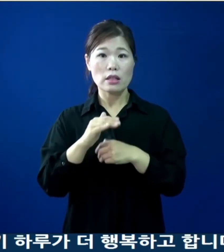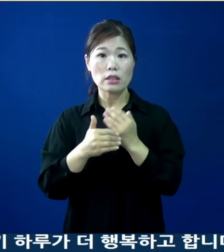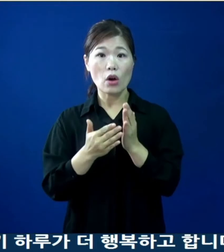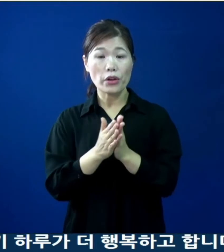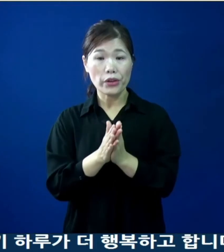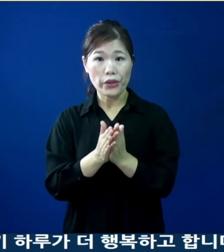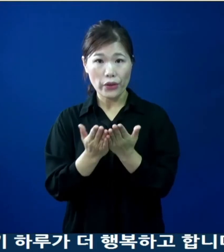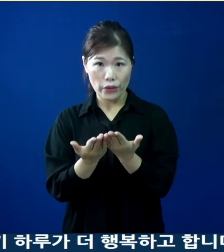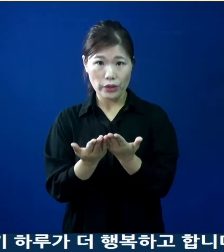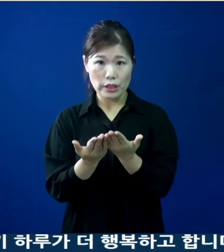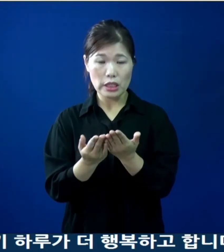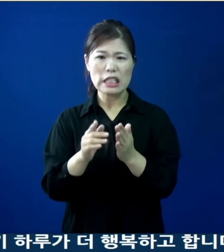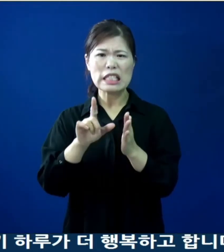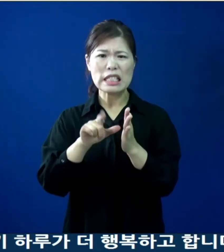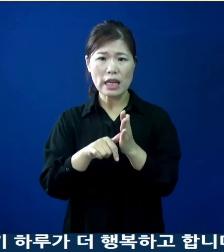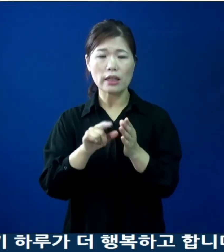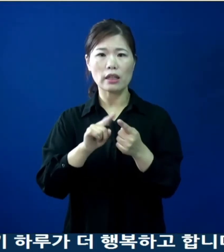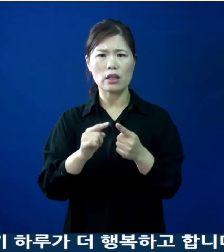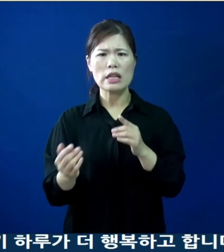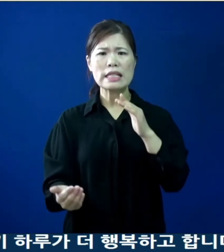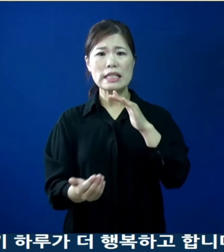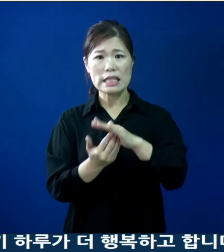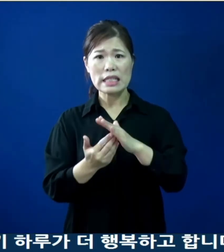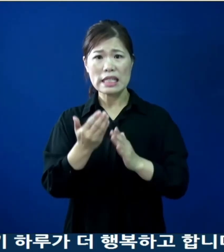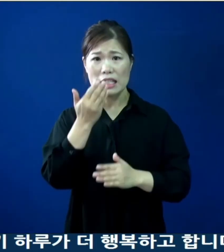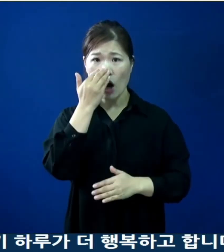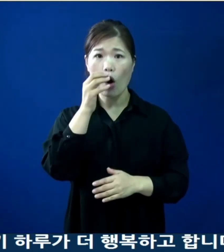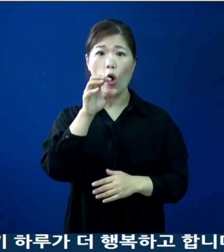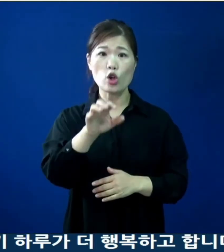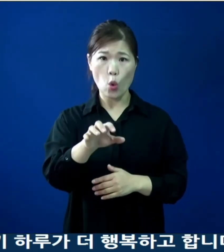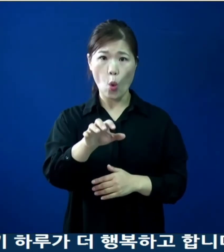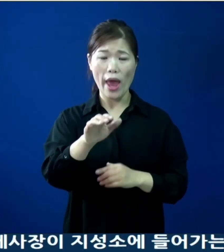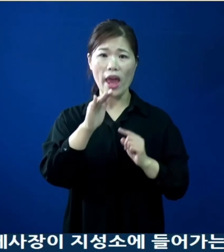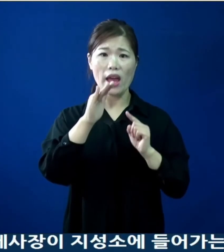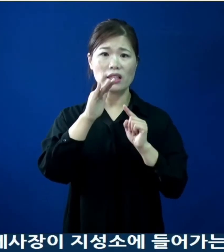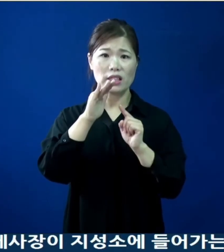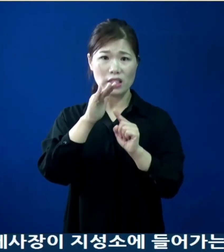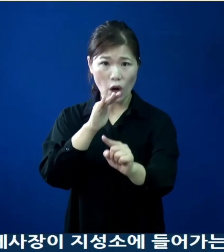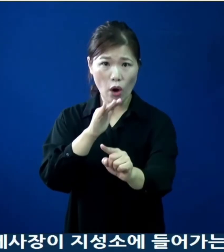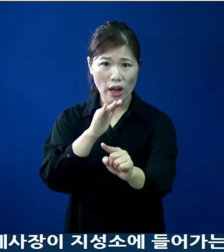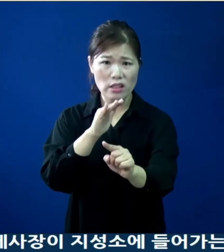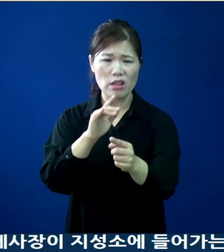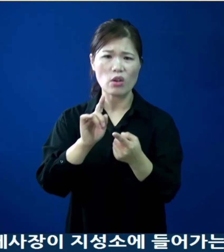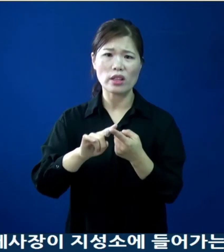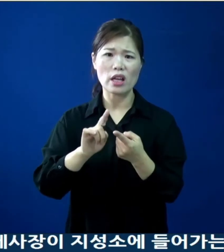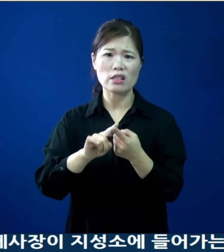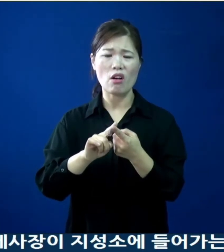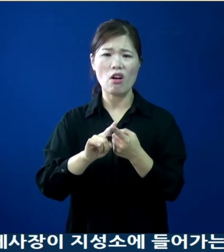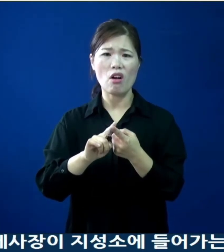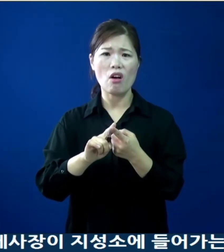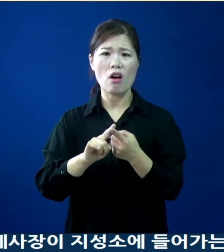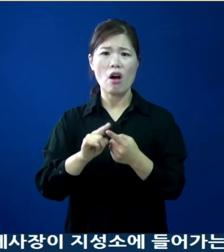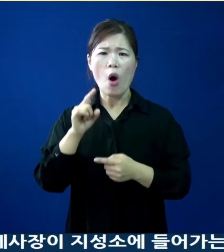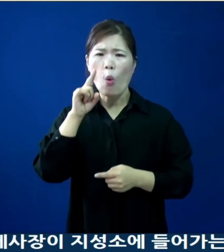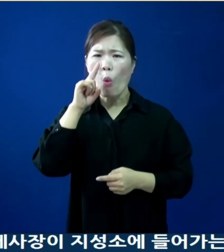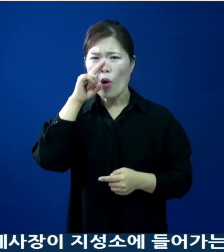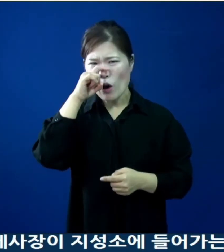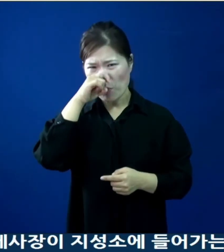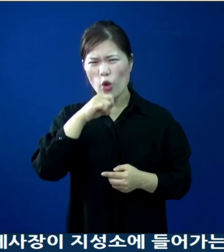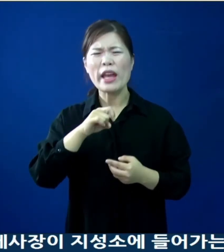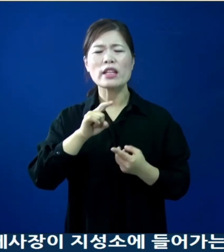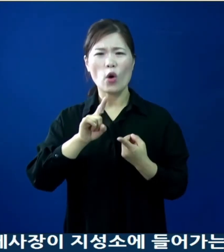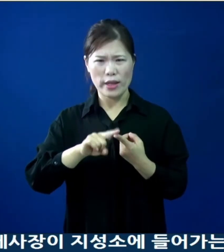시간을 지성소에 들어가서 지성소에 오염되어져 있는 것을